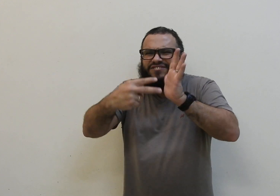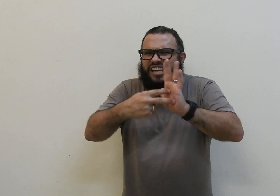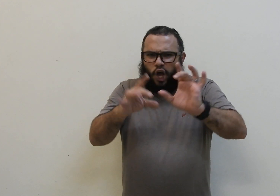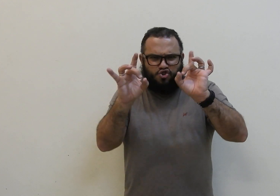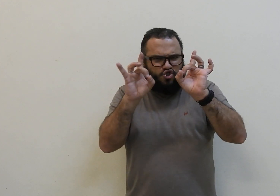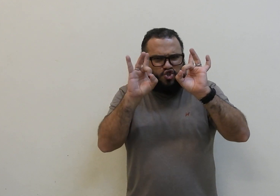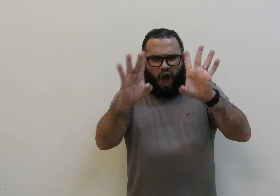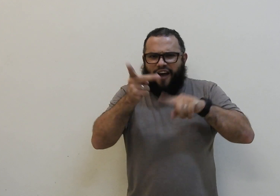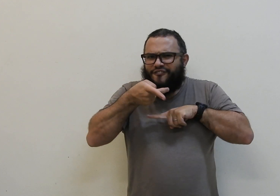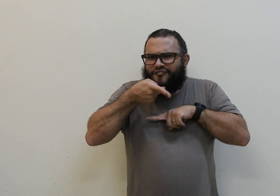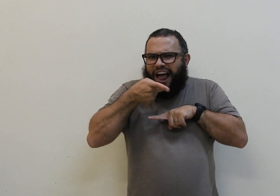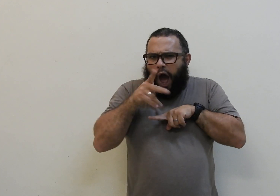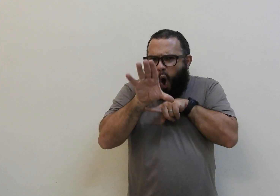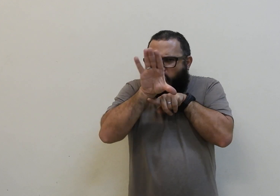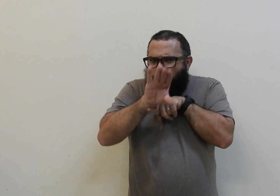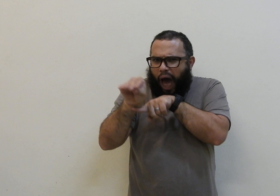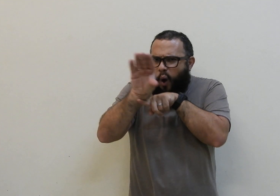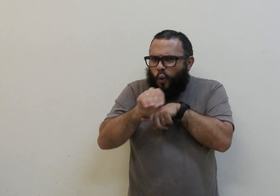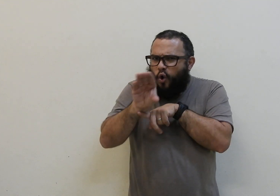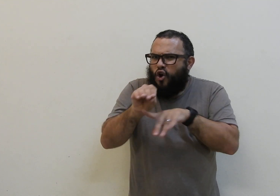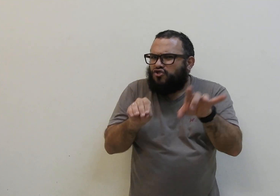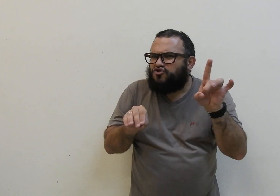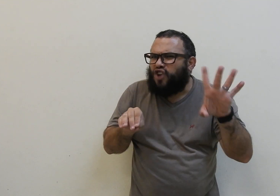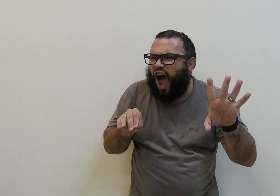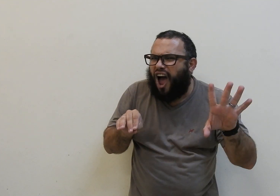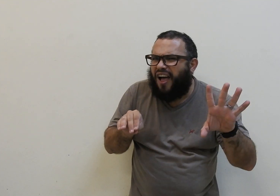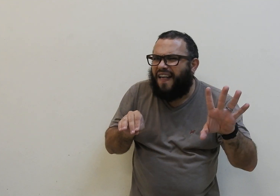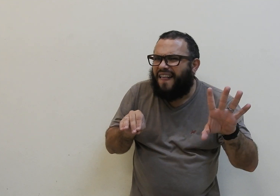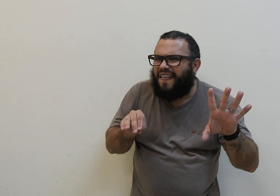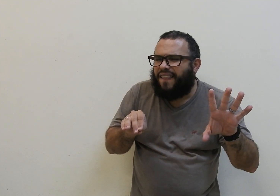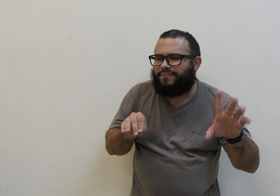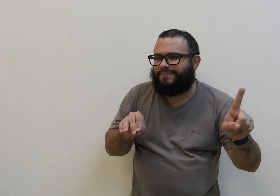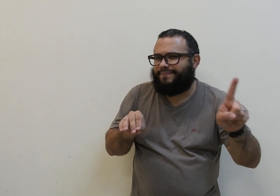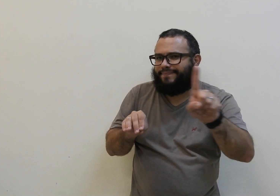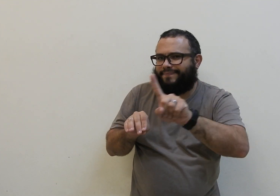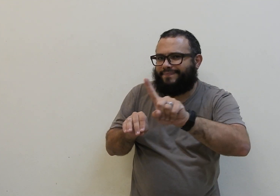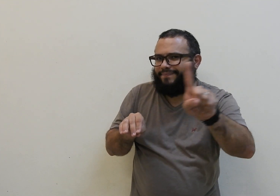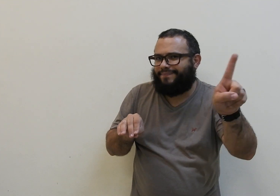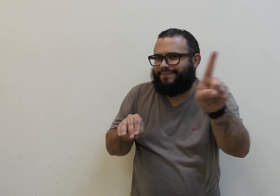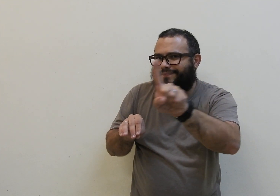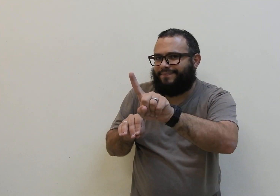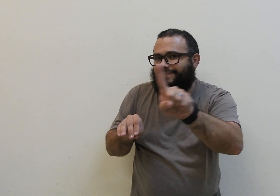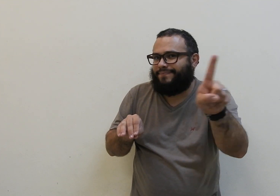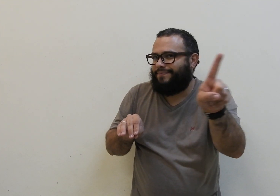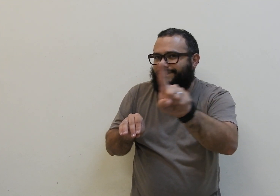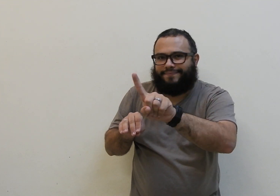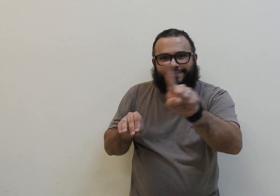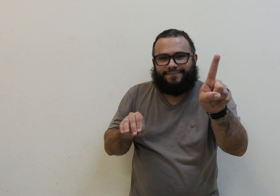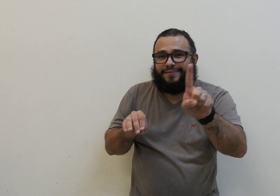falar, ela significa só emitir sons através do aparelho fonador,